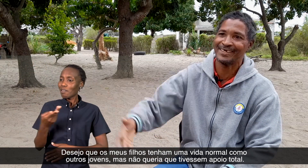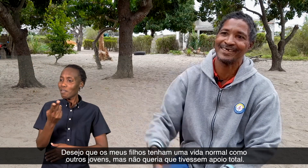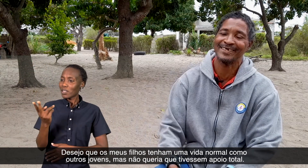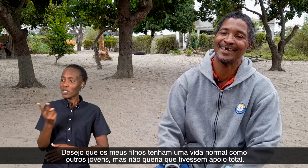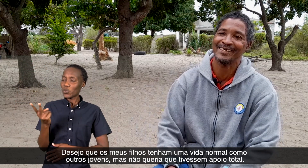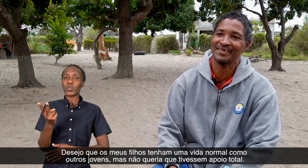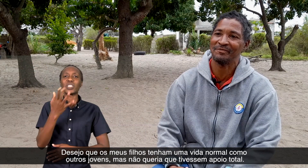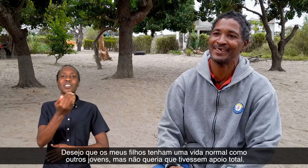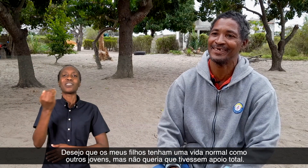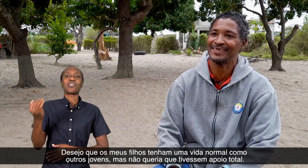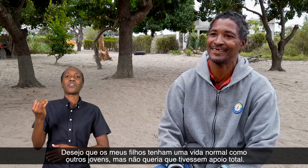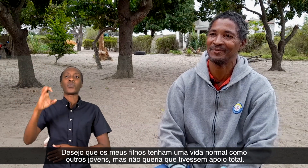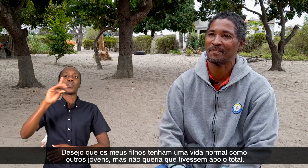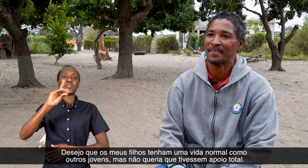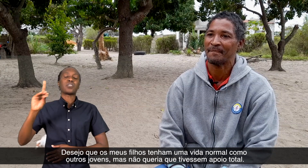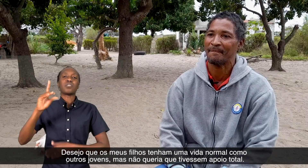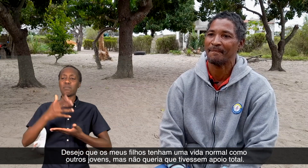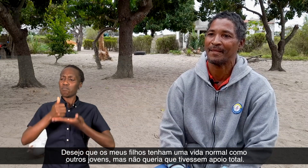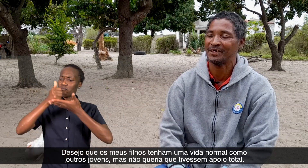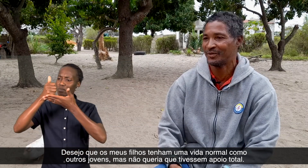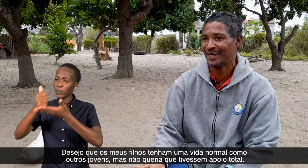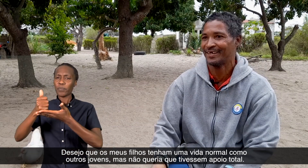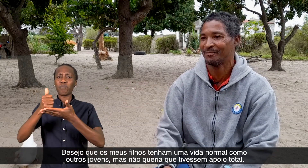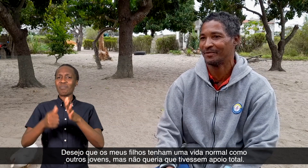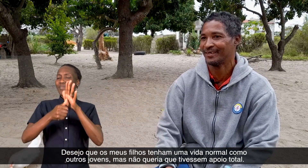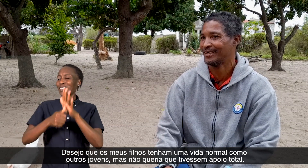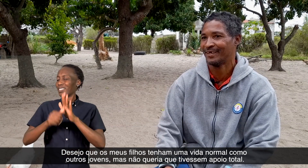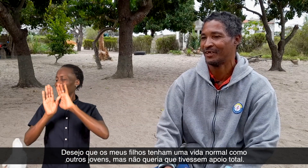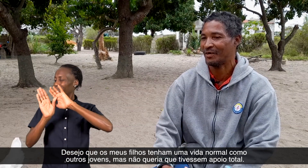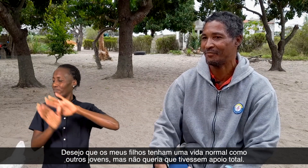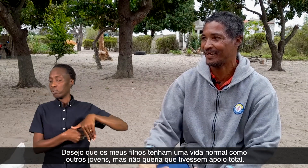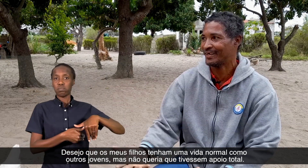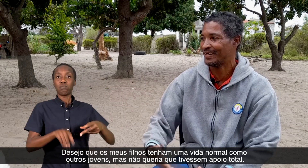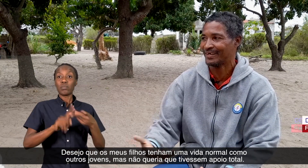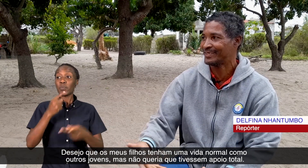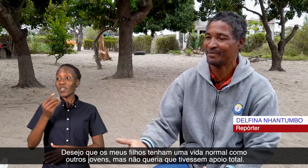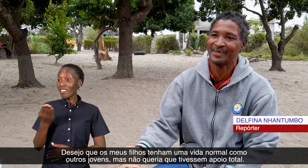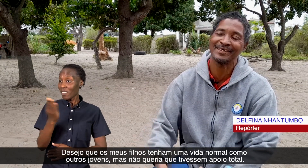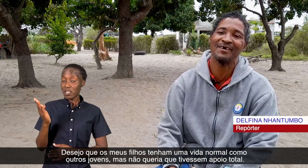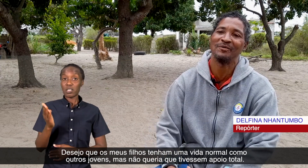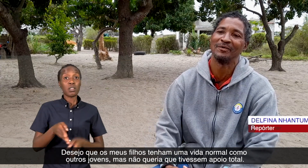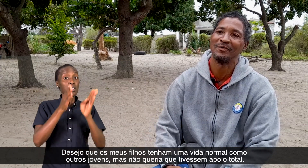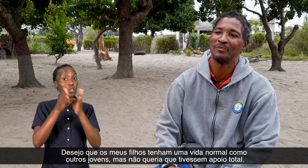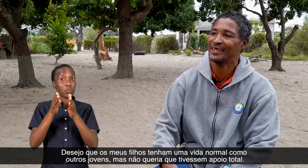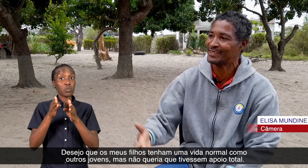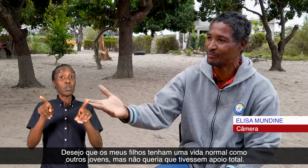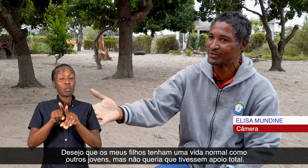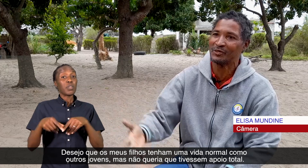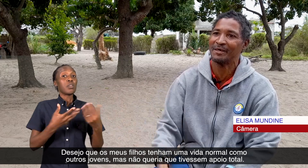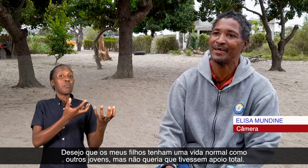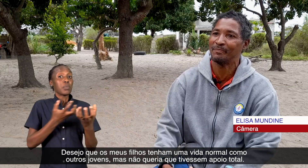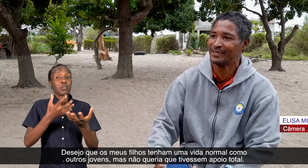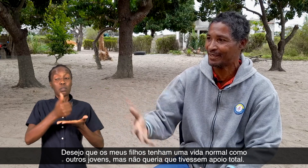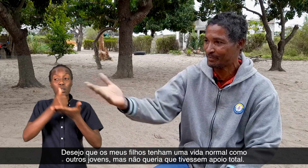pensasse nessas crianças deficientes, assim, ajudarem, porque não haver a discriminação, porque eles são